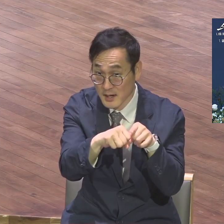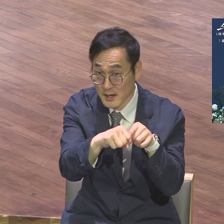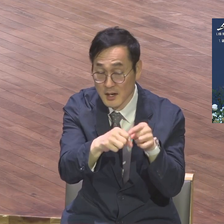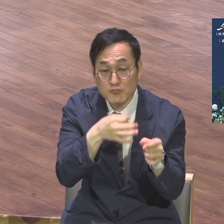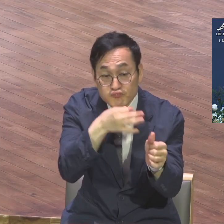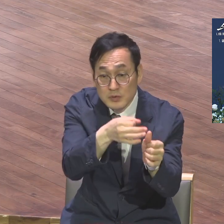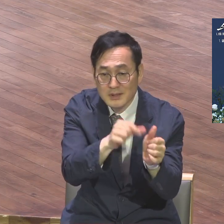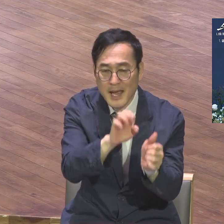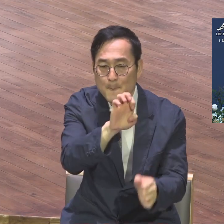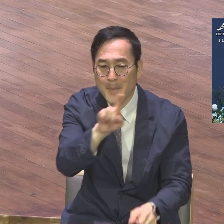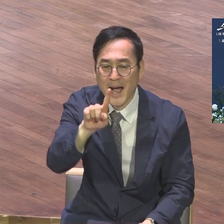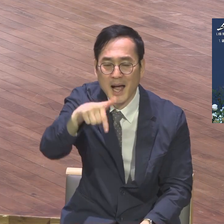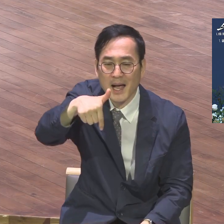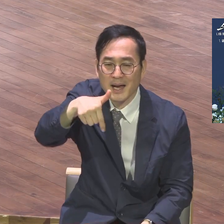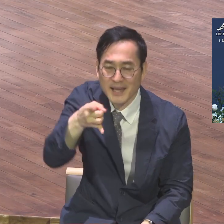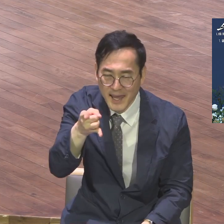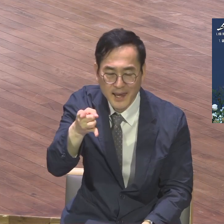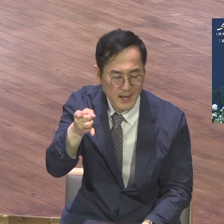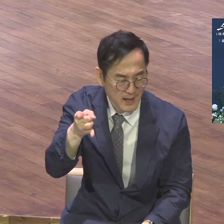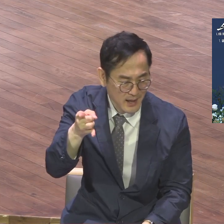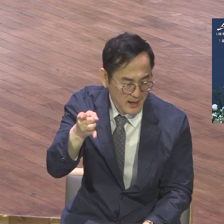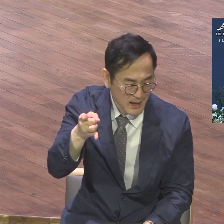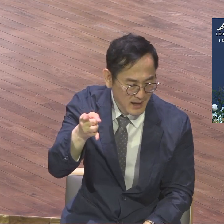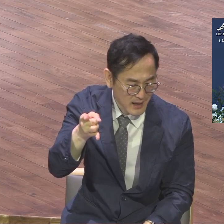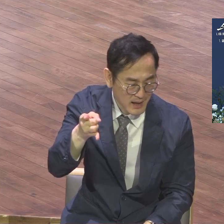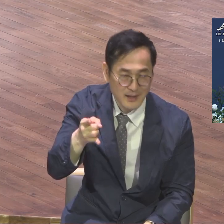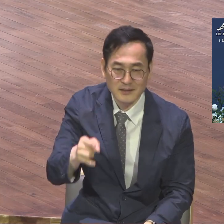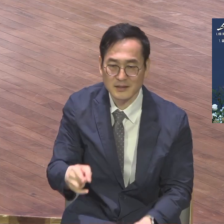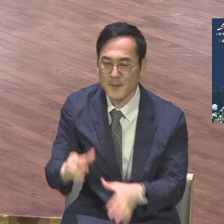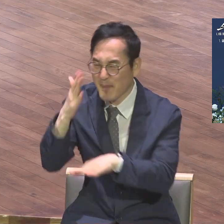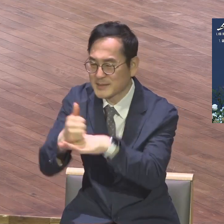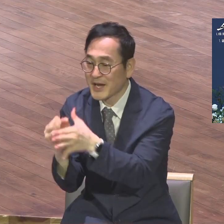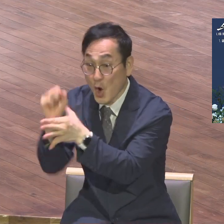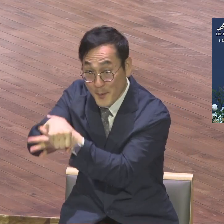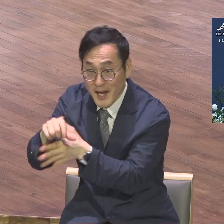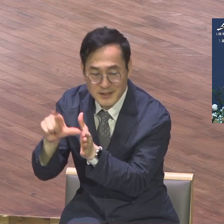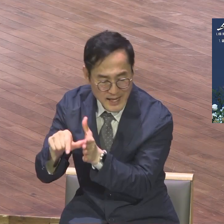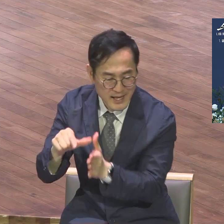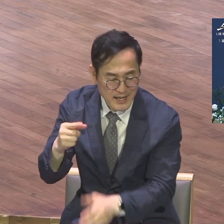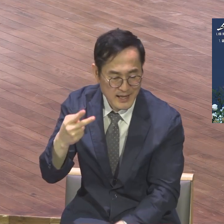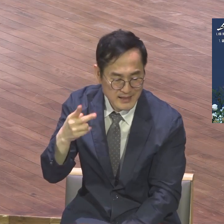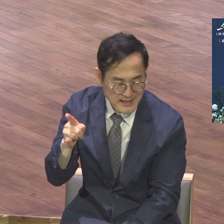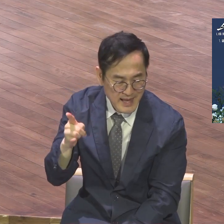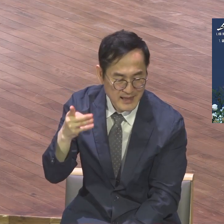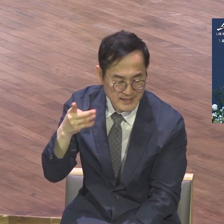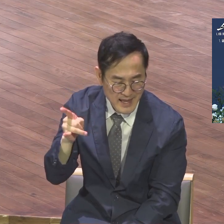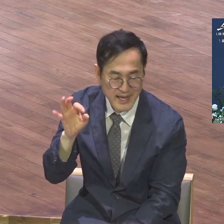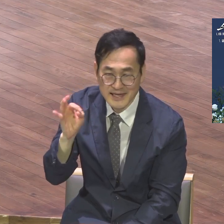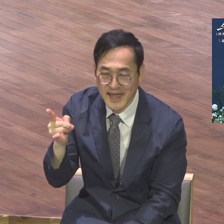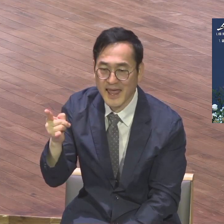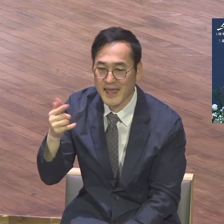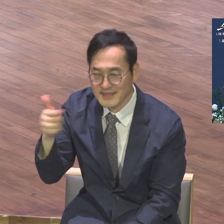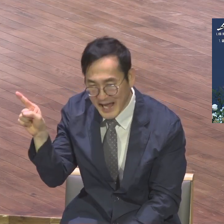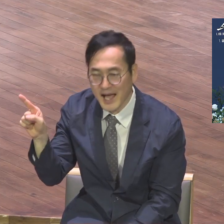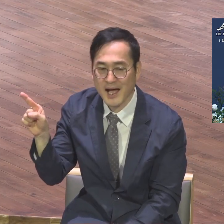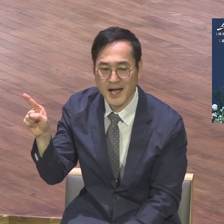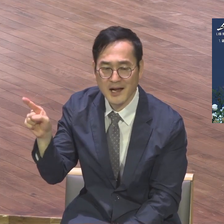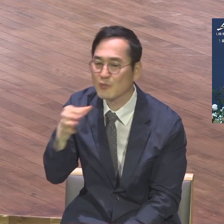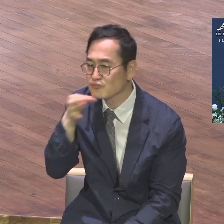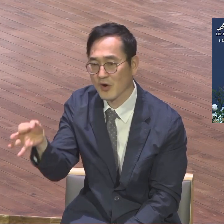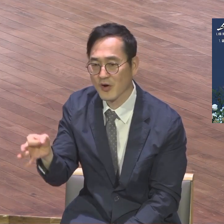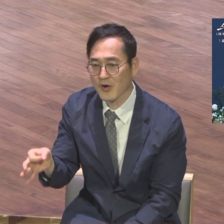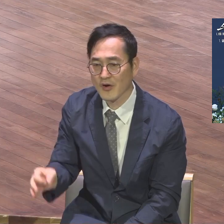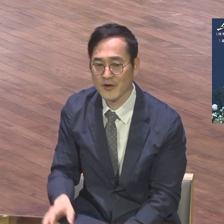무화과는 파게라는 단어를 쓰고 이 이후에 열리는 무화과는 대나라는 단어를 씁니다.